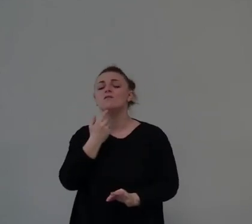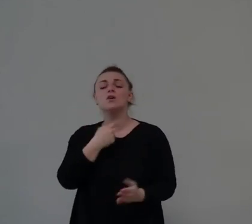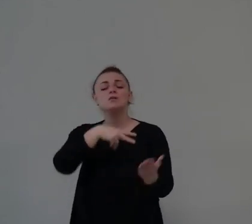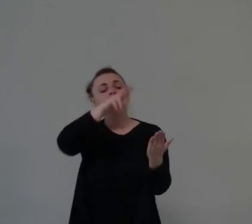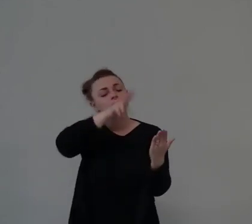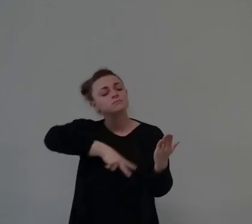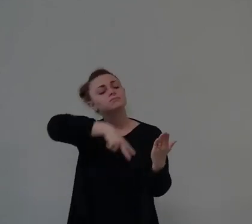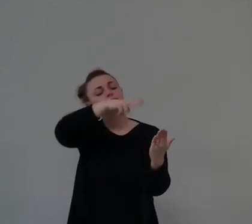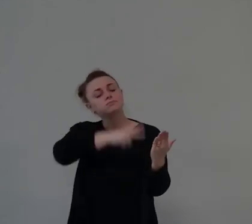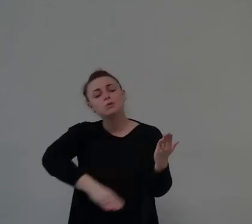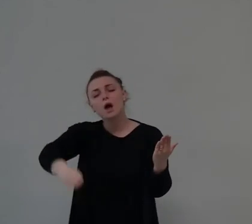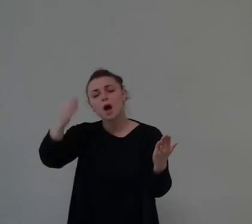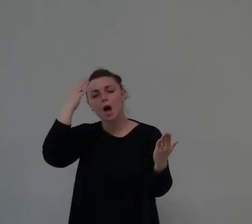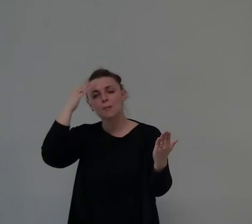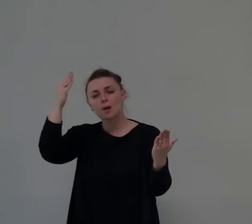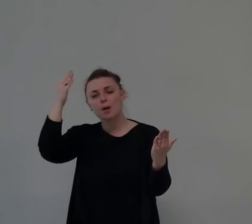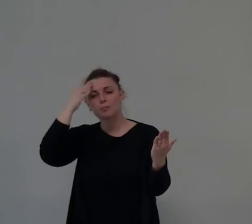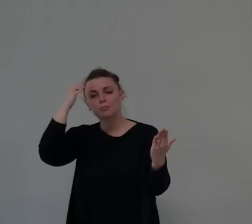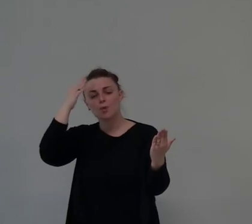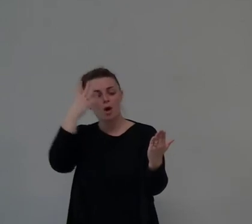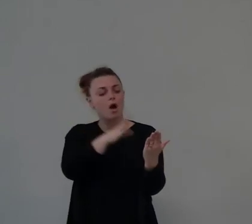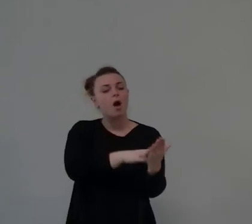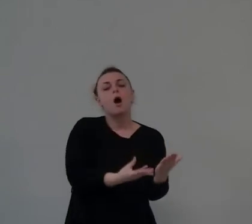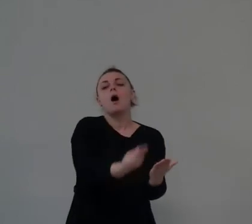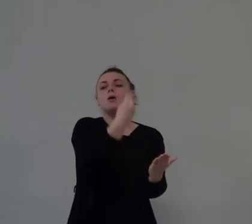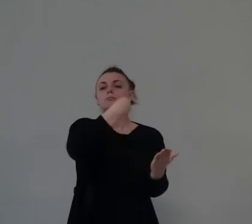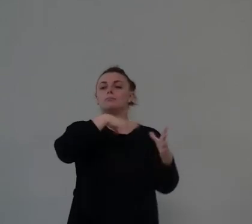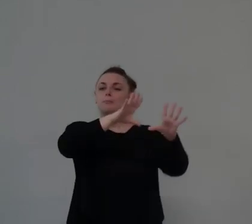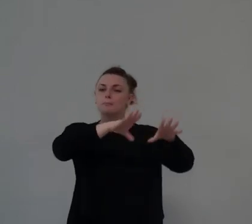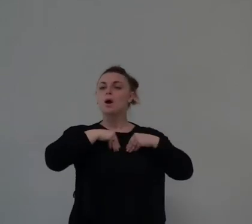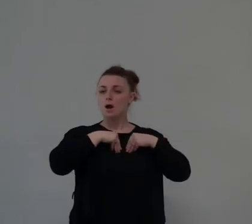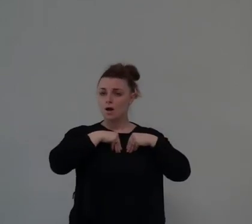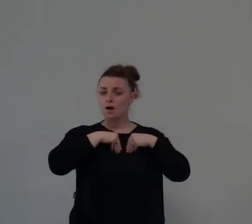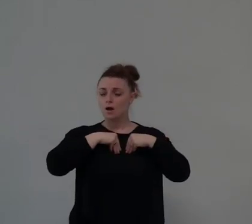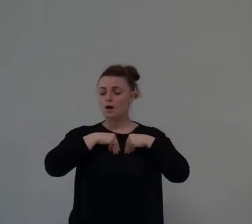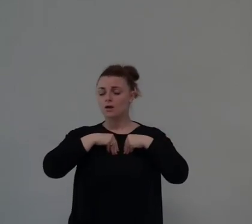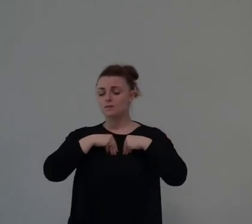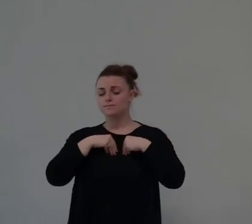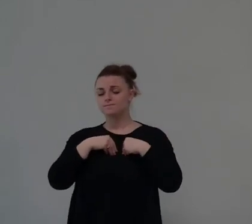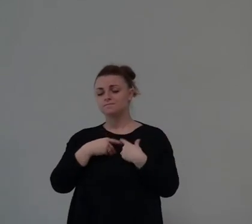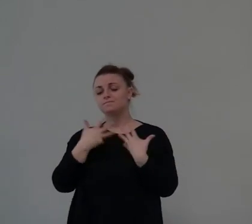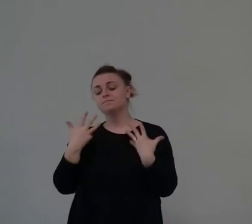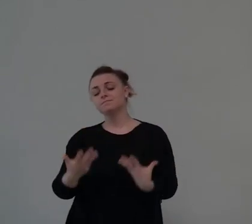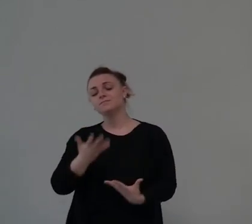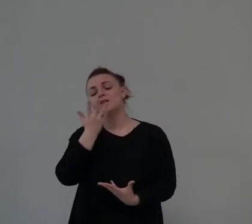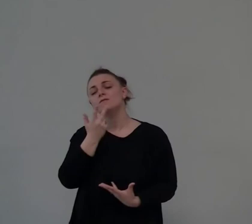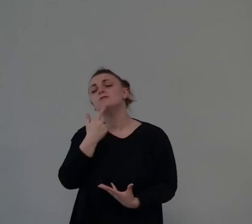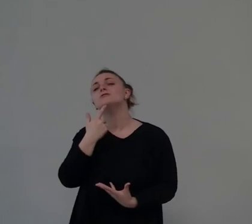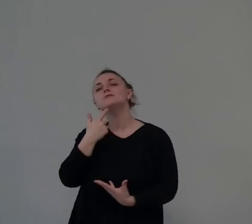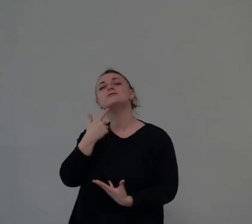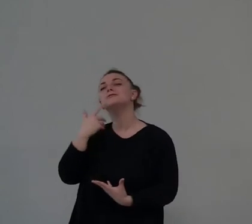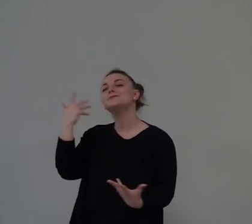memorizzarla, perché nella stessa maniera voglio che gli angeli mi nutrano e portino un banchetto davanti a